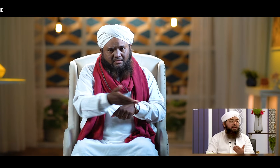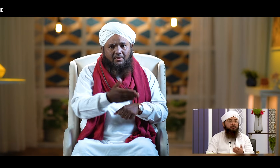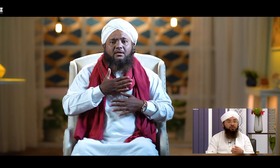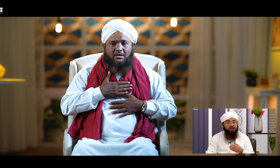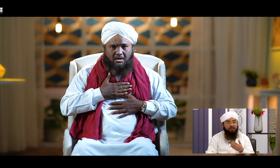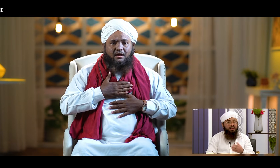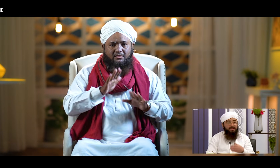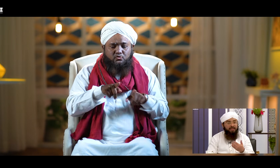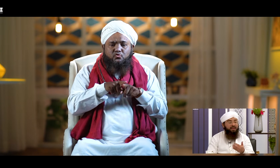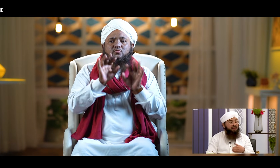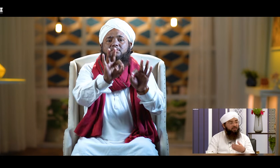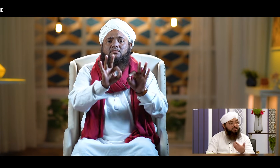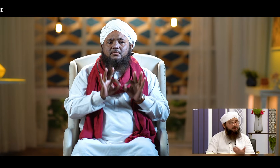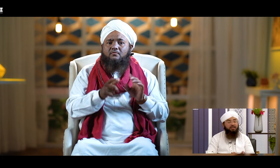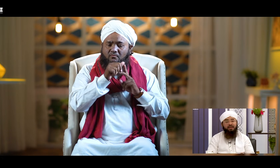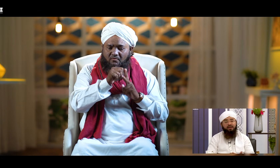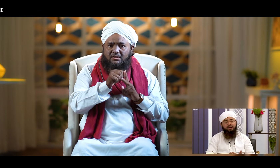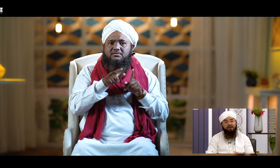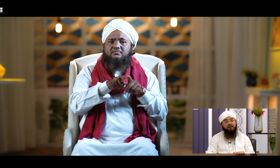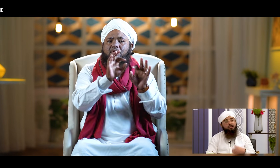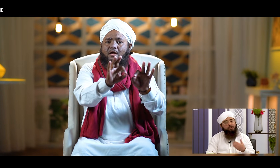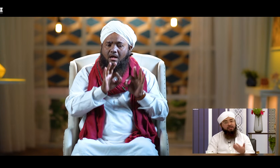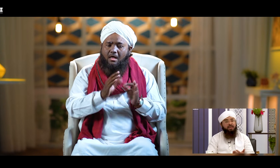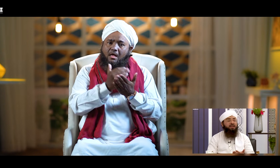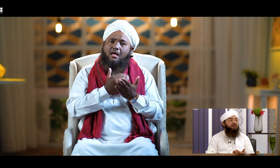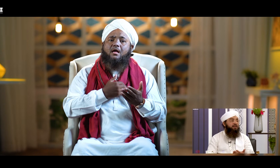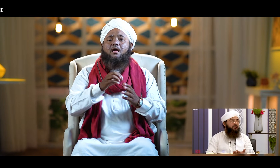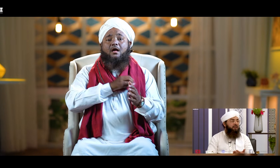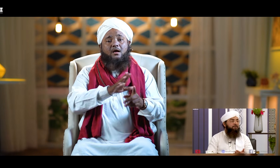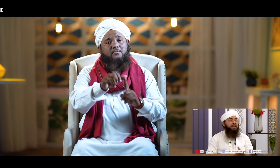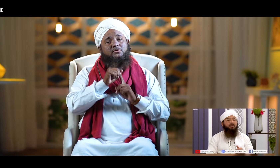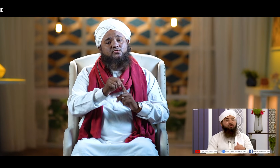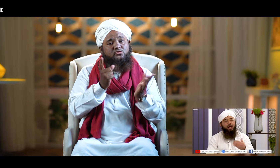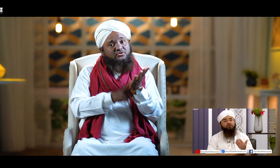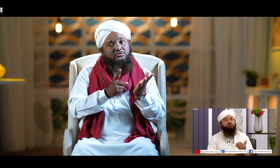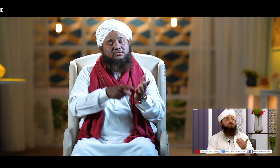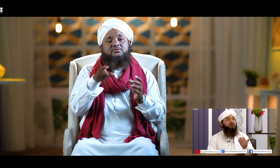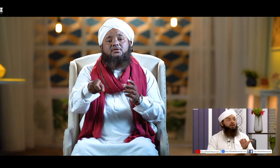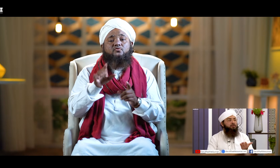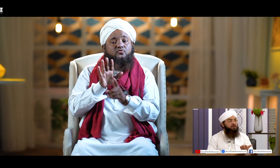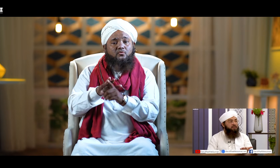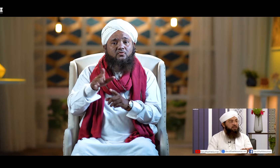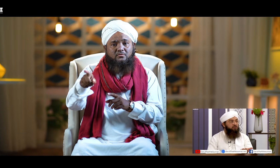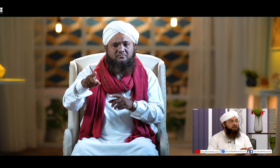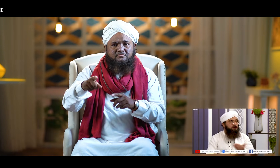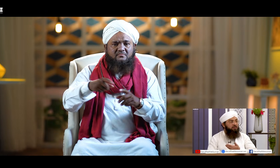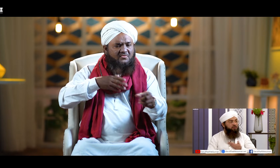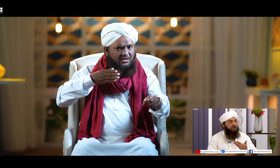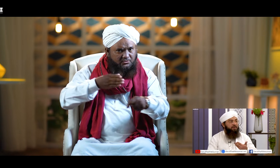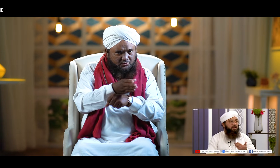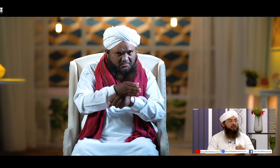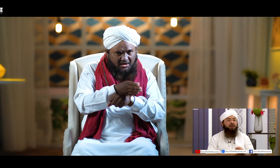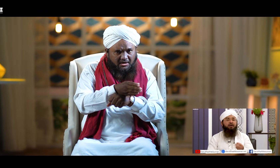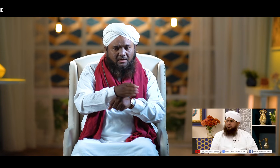قربانی کی ہم سنت کی ادائیگی کر رہے ہیں، واجب کی ادائیگی کر رہے ہیں، تو پھر طریقے کے ساتھ کریں گے۔ تو آپ اس کو جیسے ہی اس نے